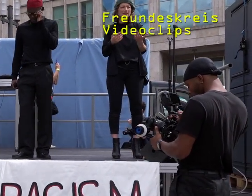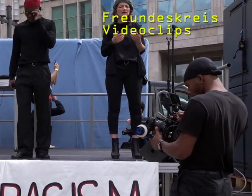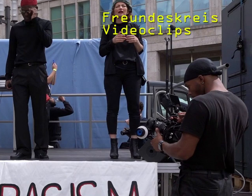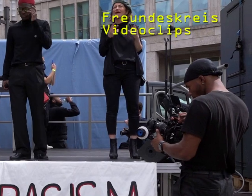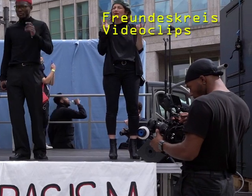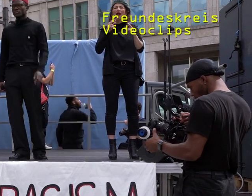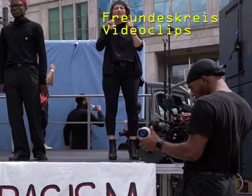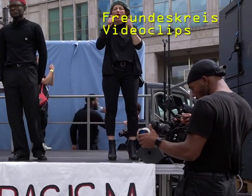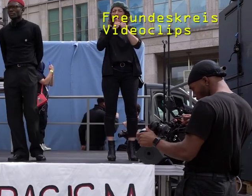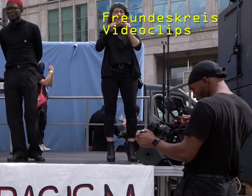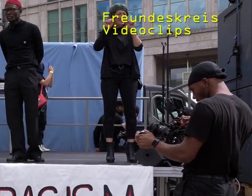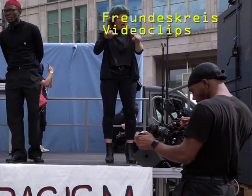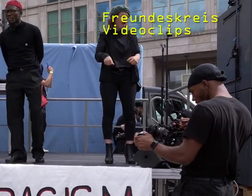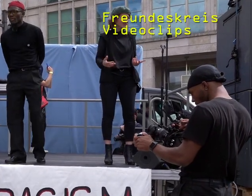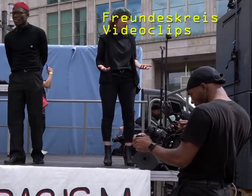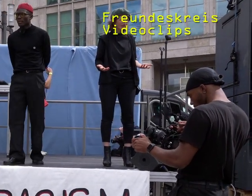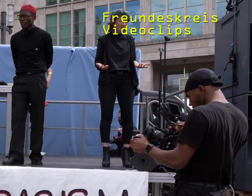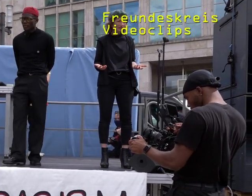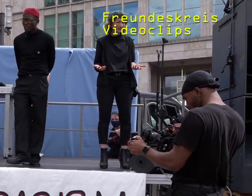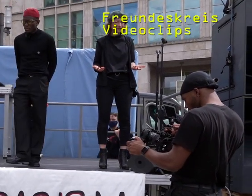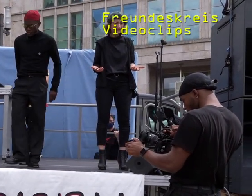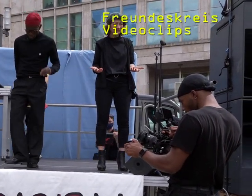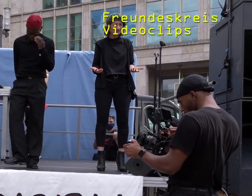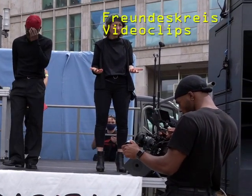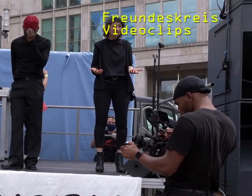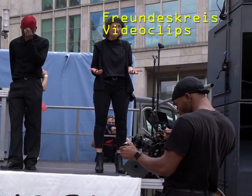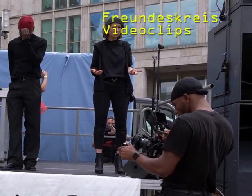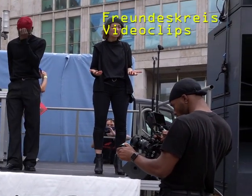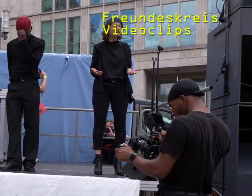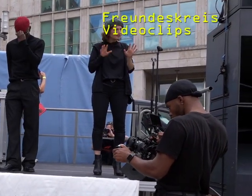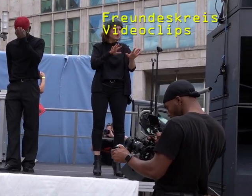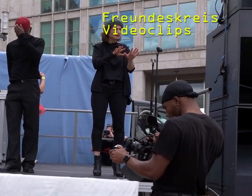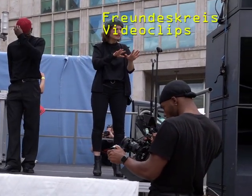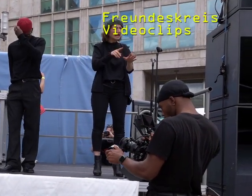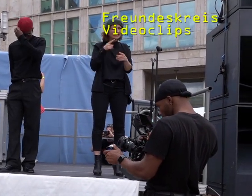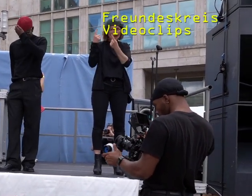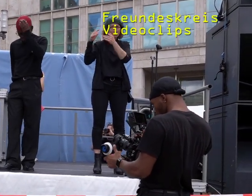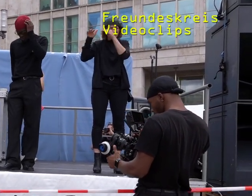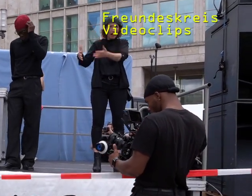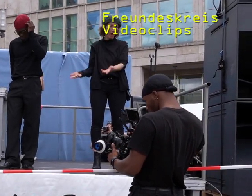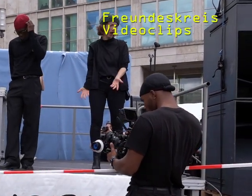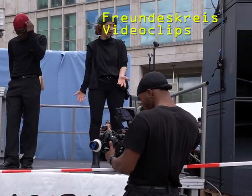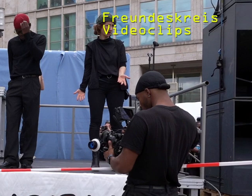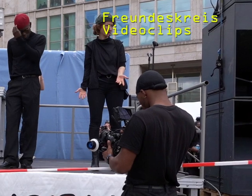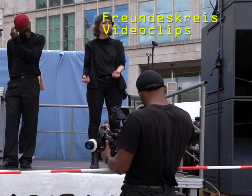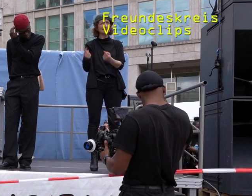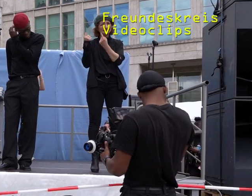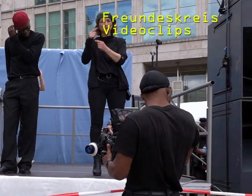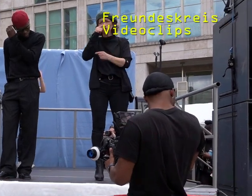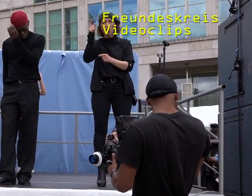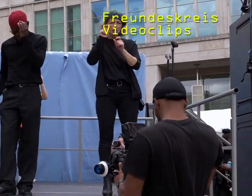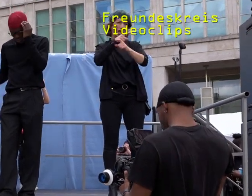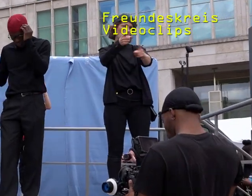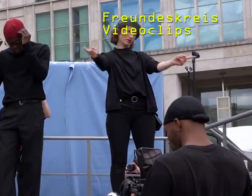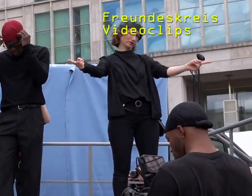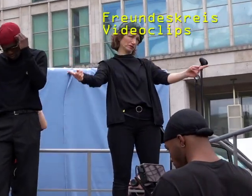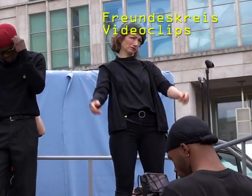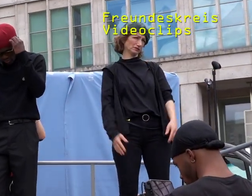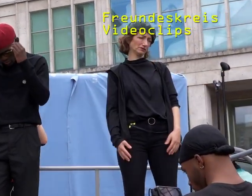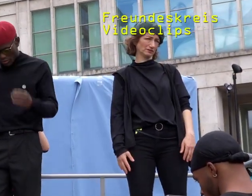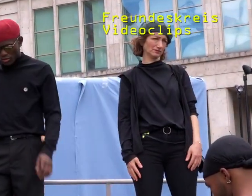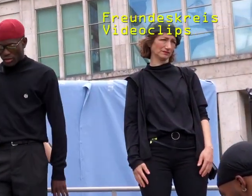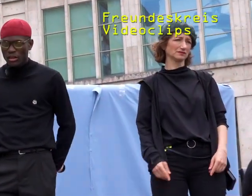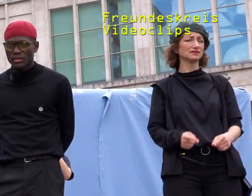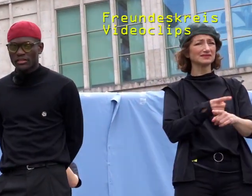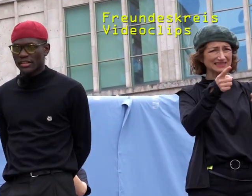helfen können, braucht, dann wisst, dass sie da sind. Und wisst, dass sie stolz sind auf euch dafür, dass